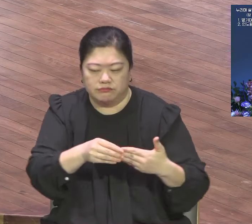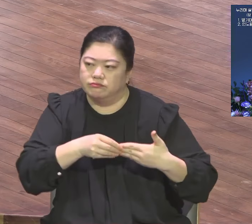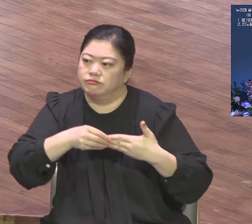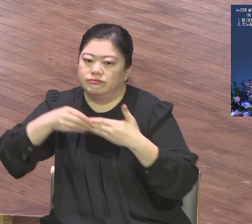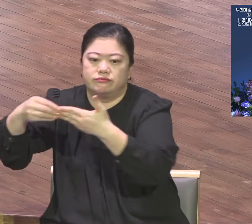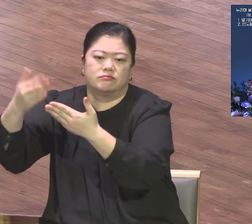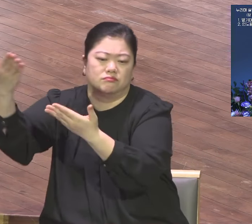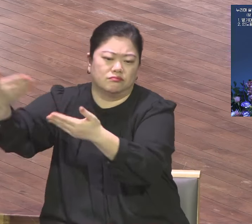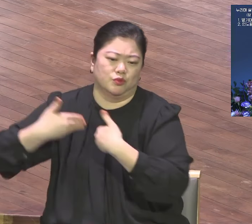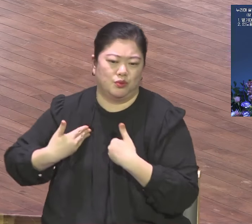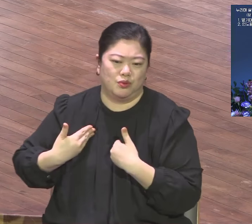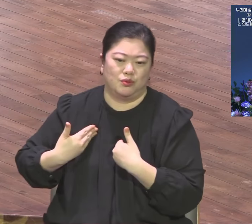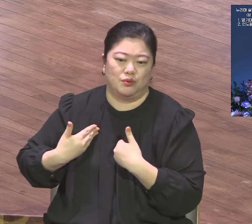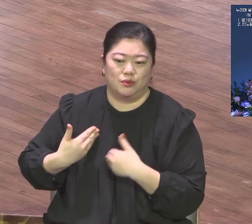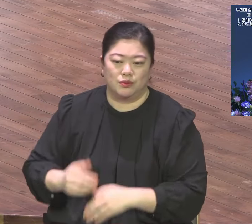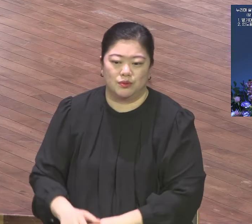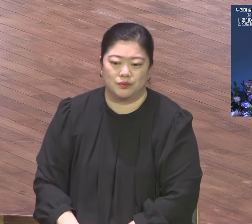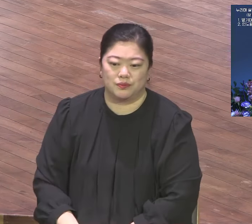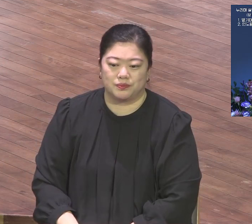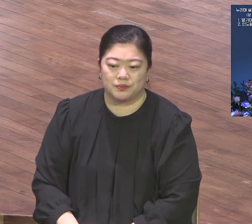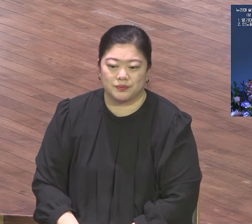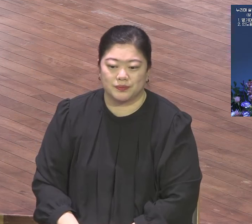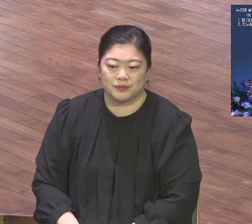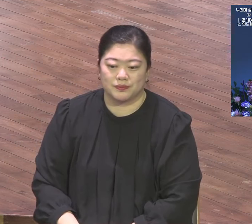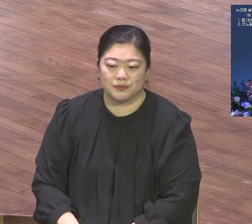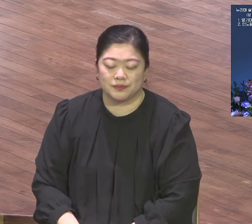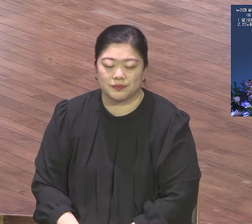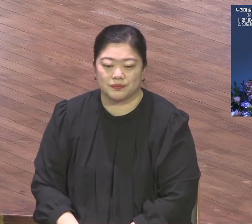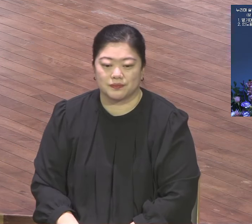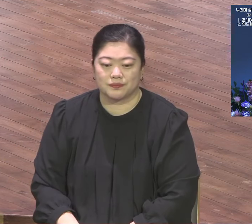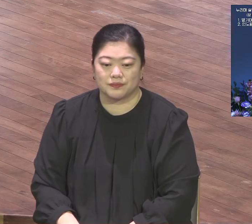맡겨보세요. 하나님 어떻게 쓰시는가. 자, 영계 모든 성도들